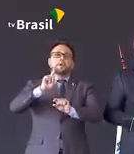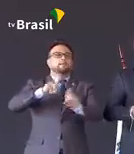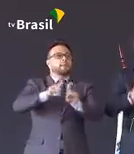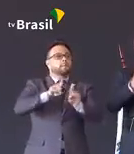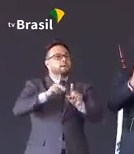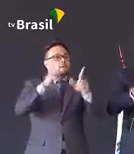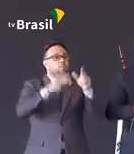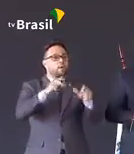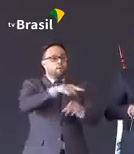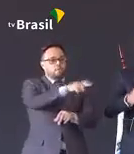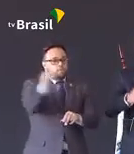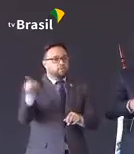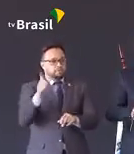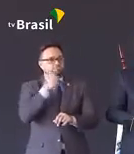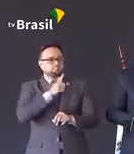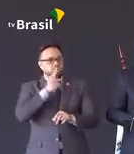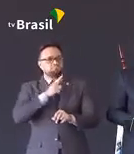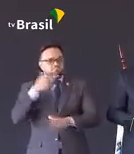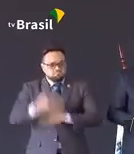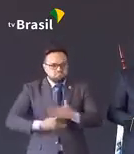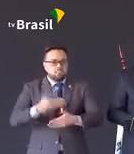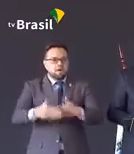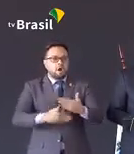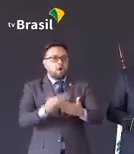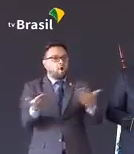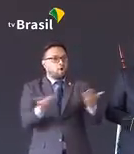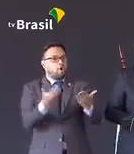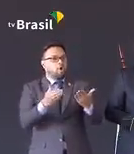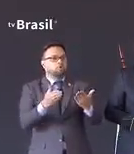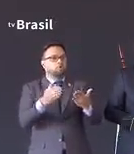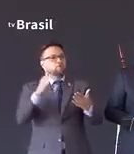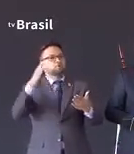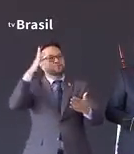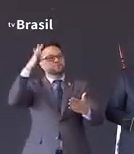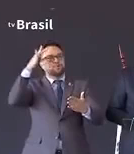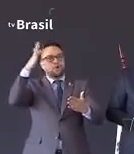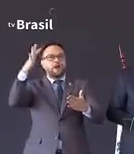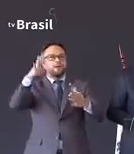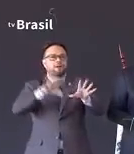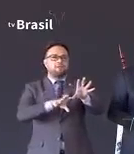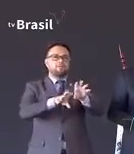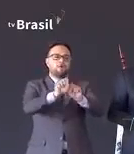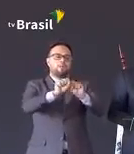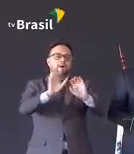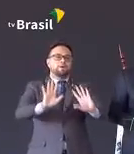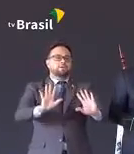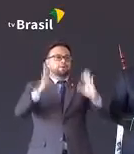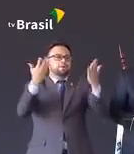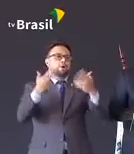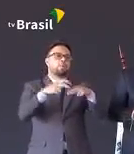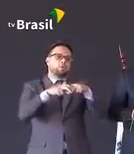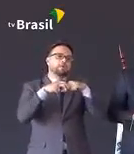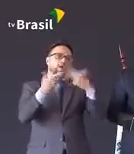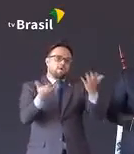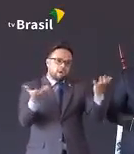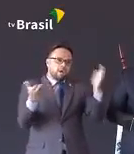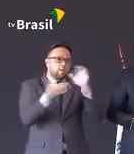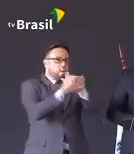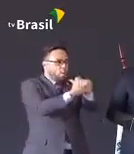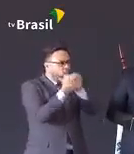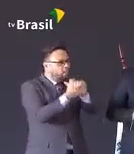para chegar a esse momento, o dia de hoje, essa tão sonhada formatura. Assim sendo, meus senhores, eu quero